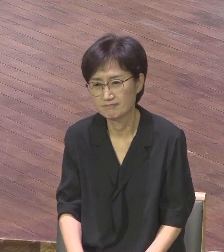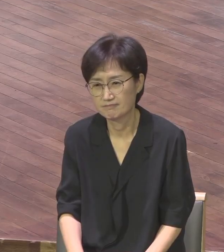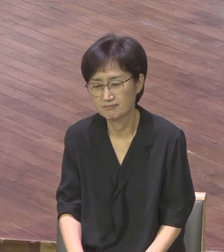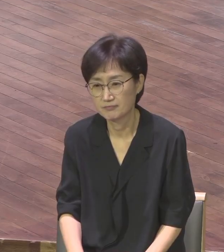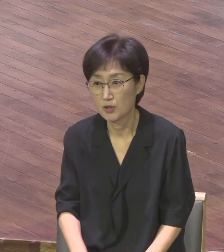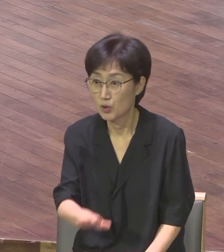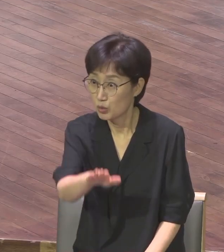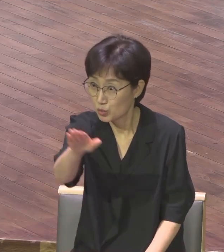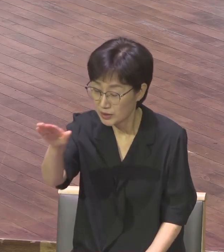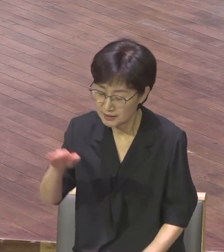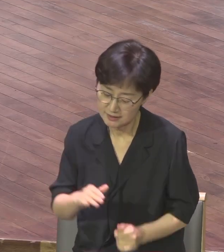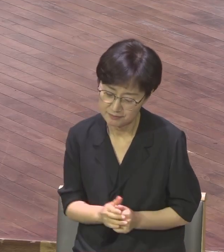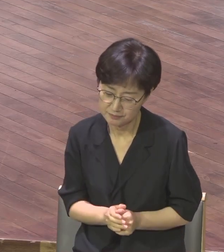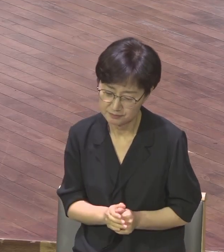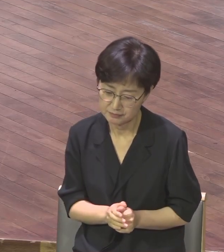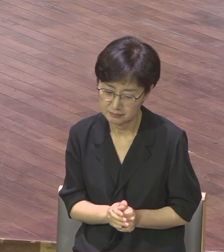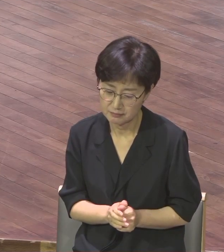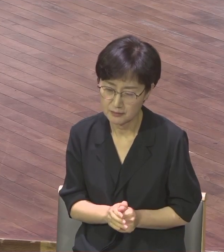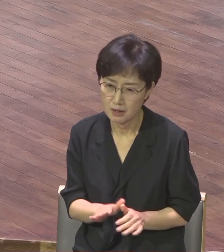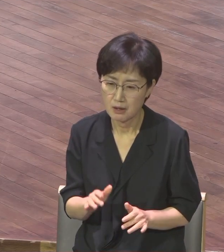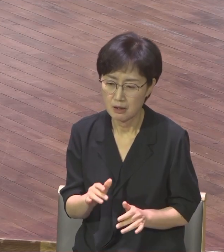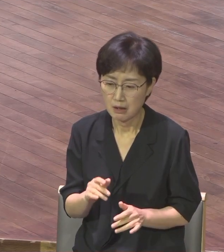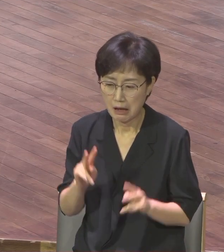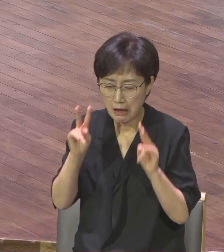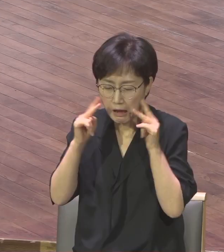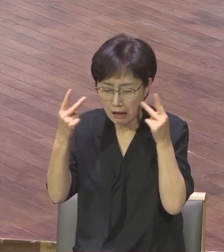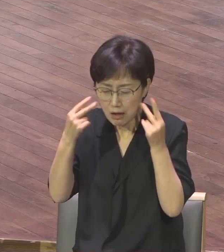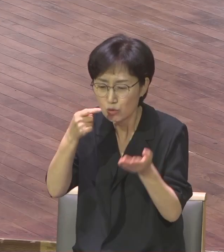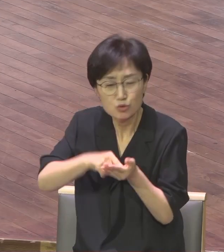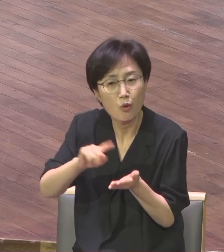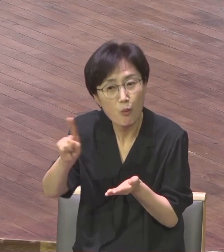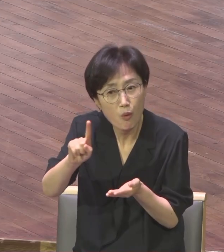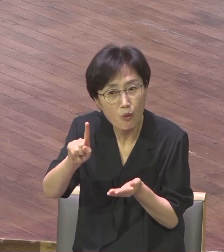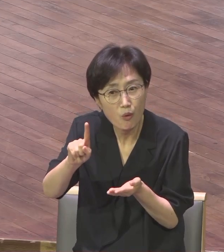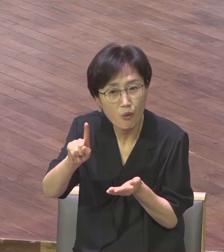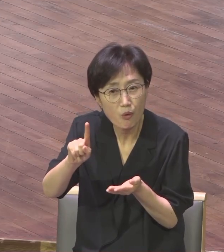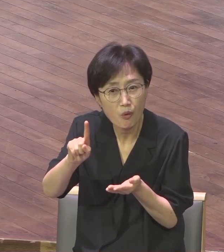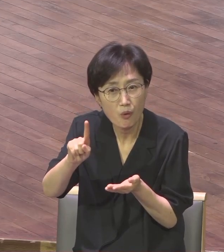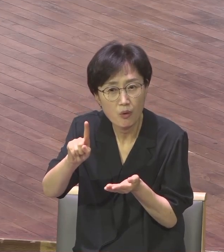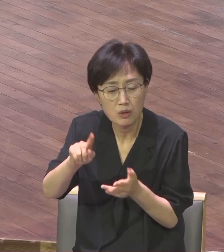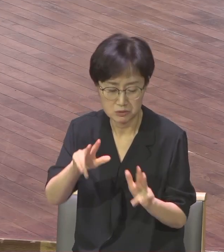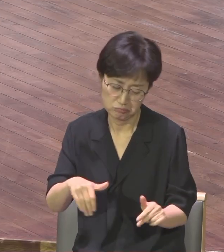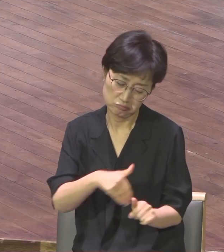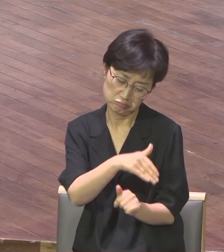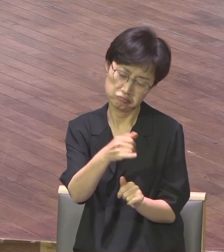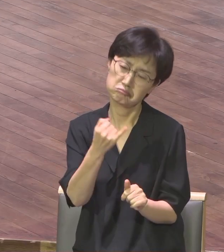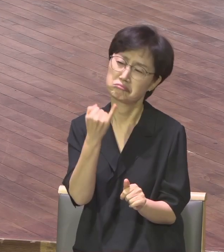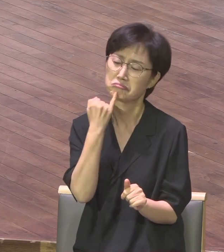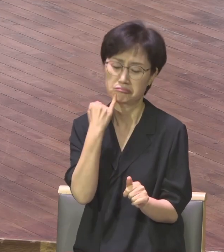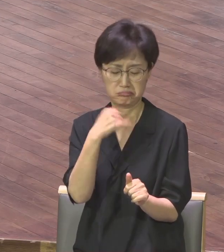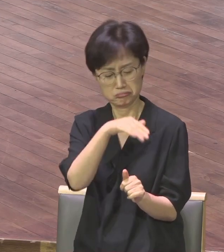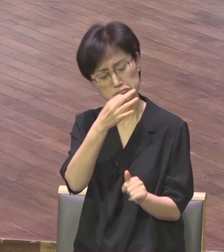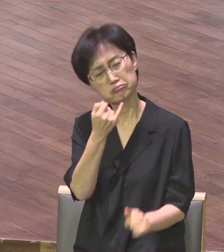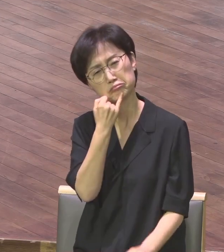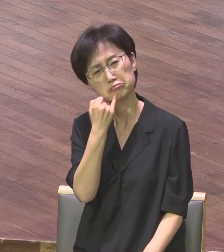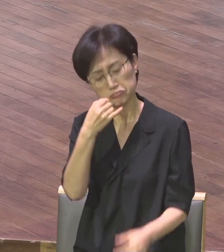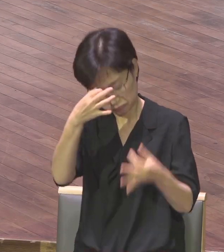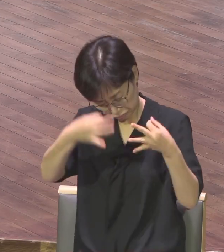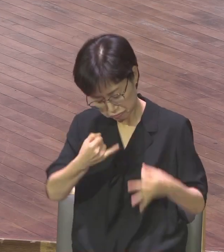신앙생활을 하면서 우리가 가장 속기 쉬운 것이 뭐냐? 그것이 바로 현상유지입니다. 현상유지.